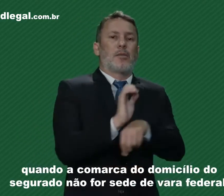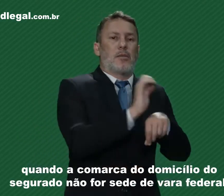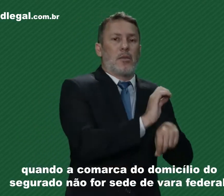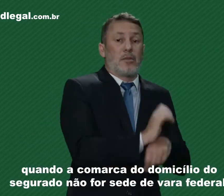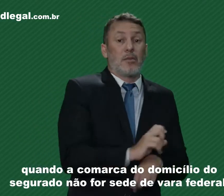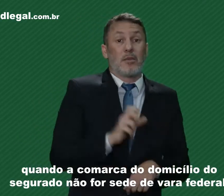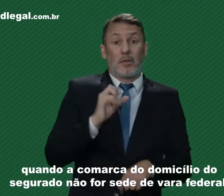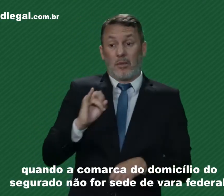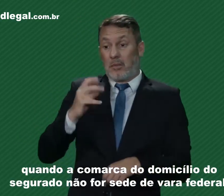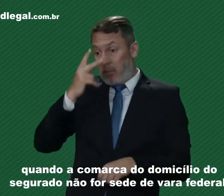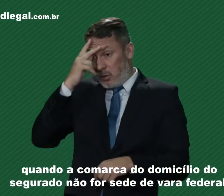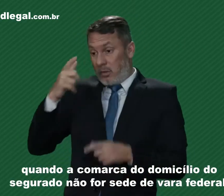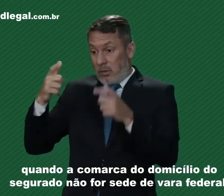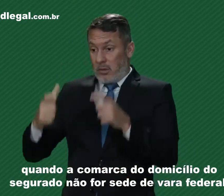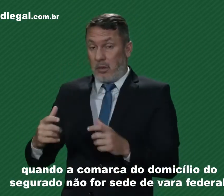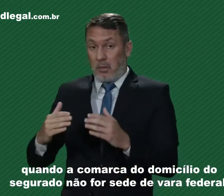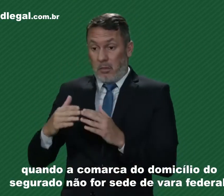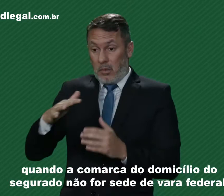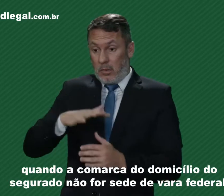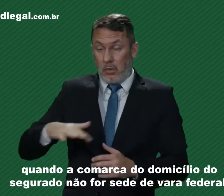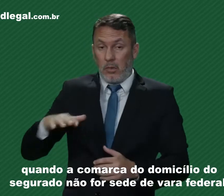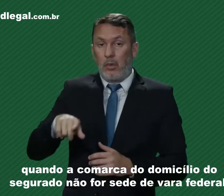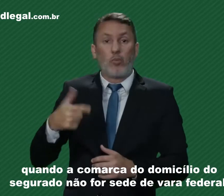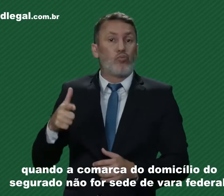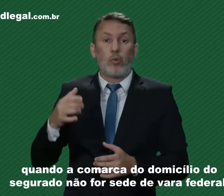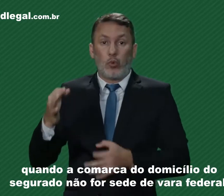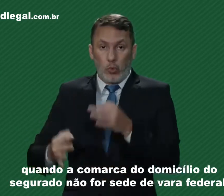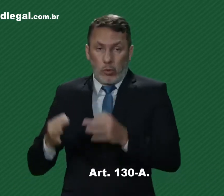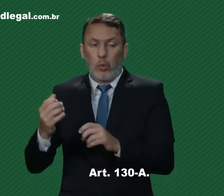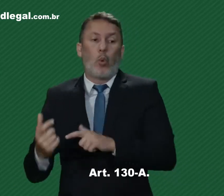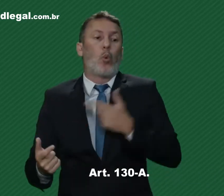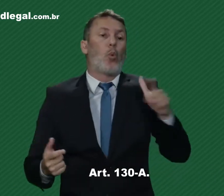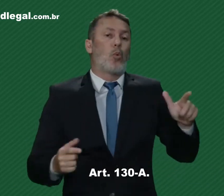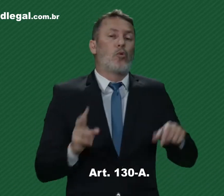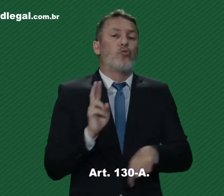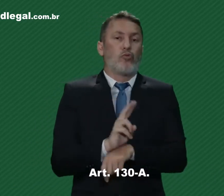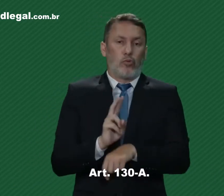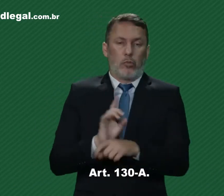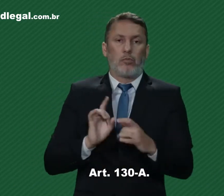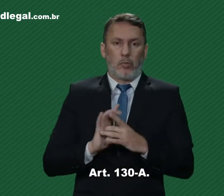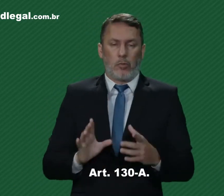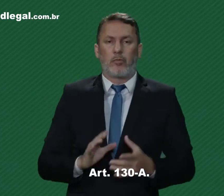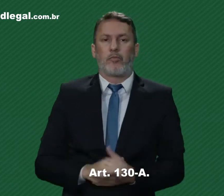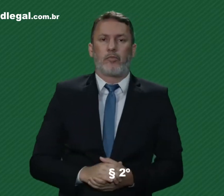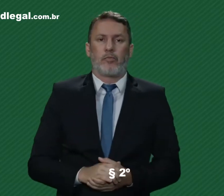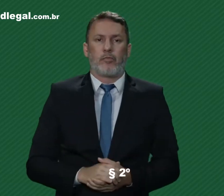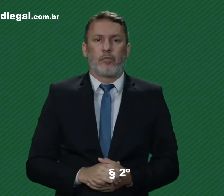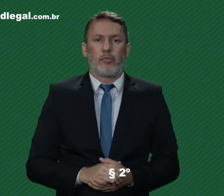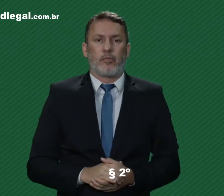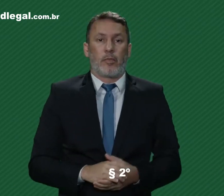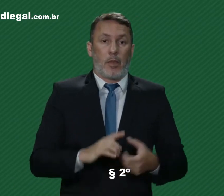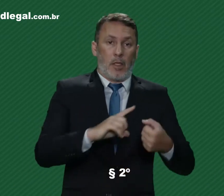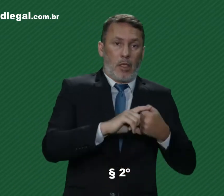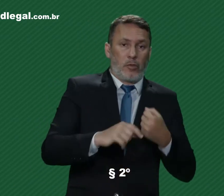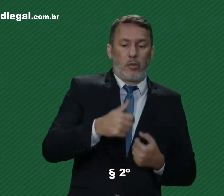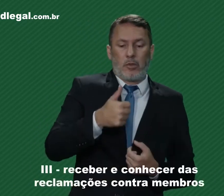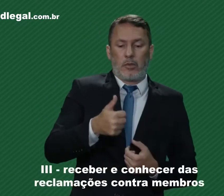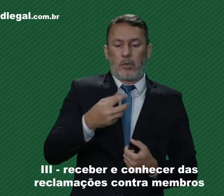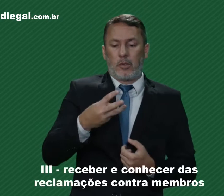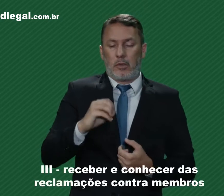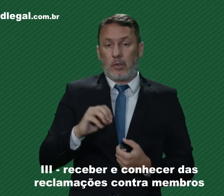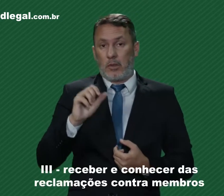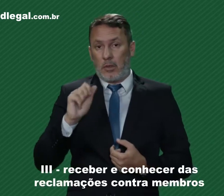comarca do domicílio do segurado não for sede de vara federal. Artigo 130-A. Parágrafo